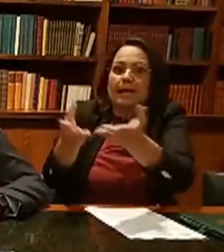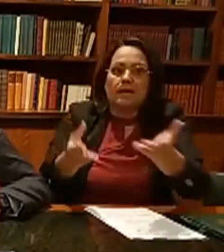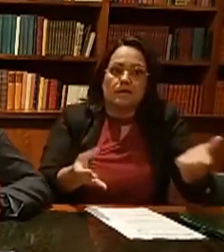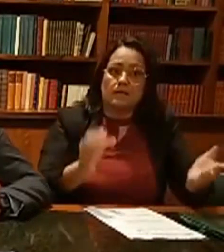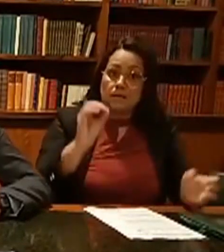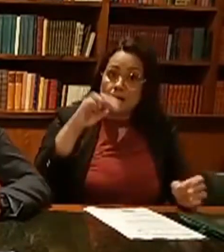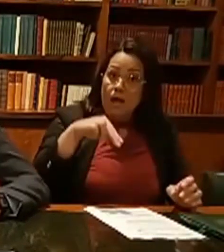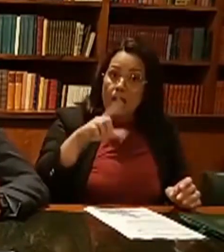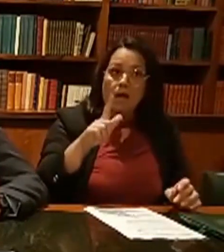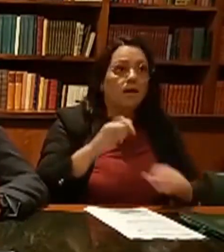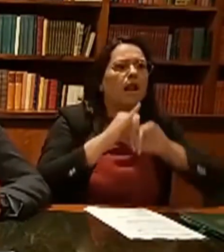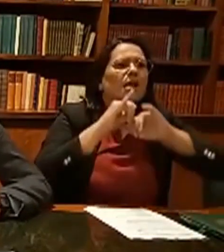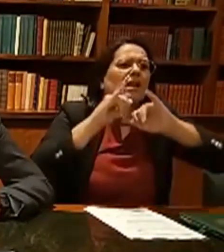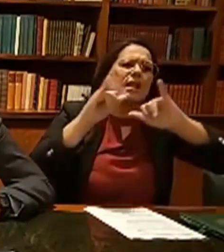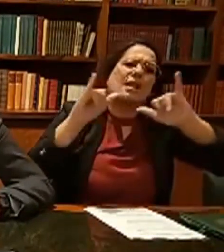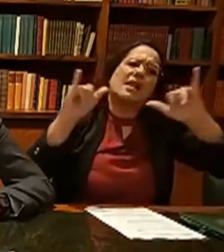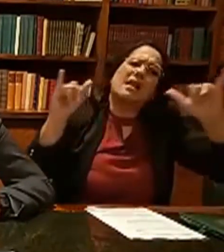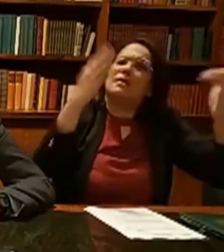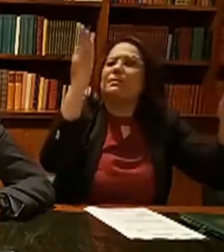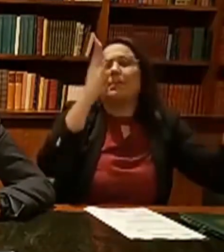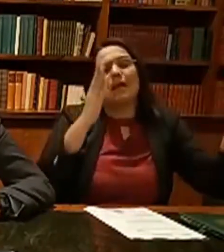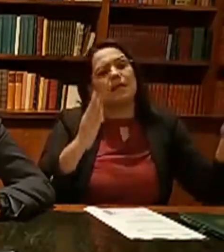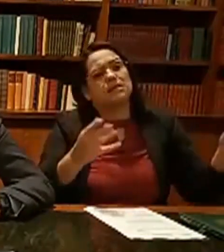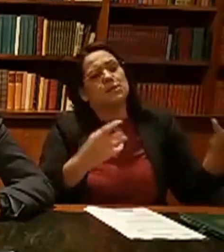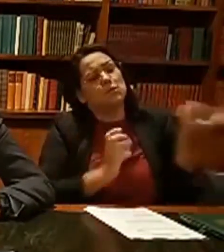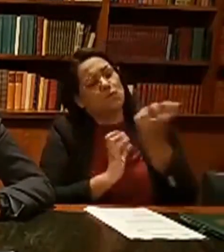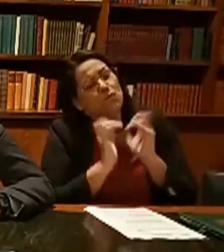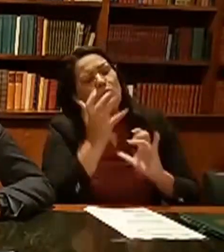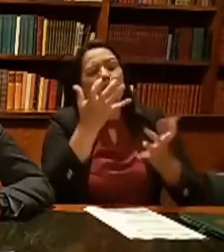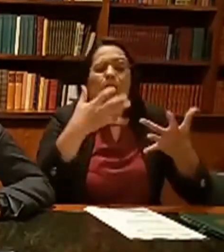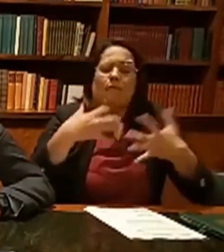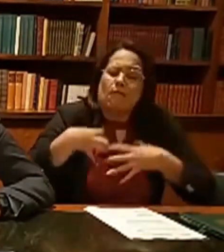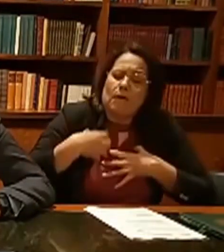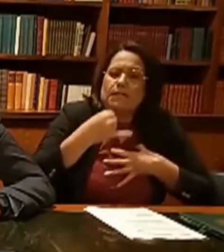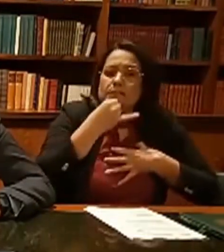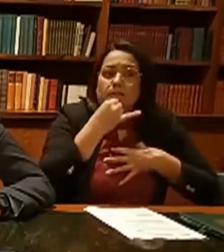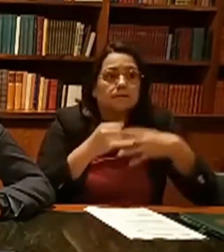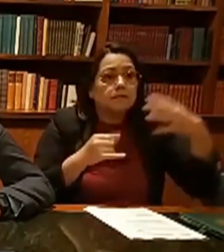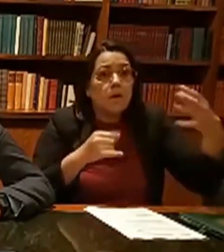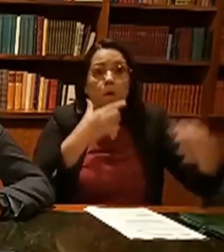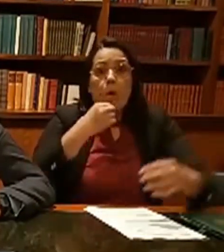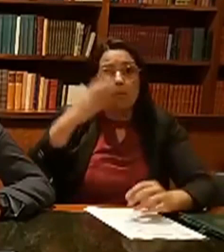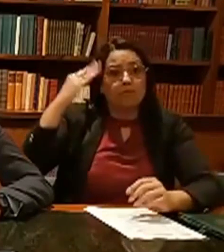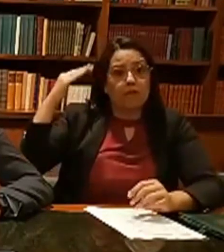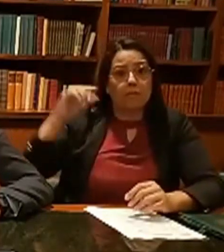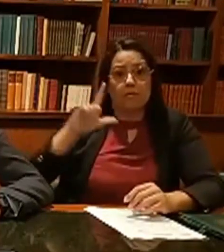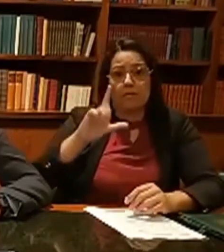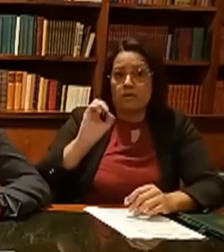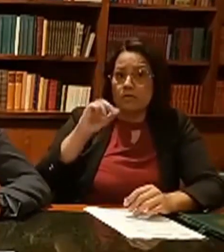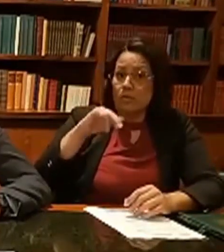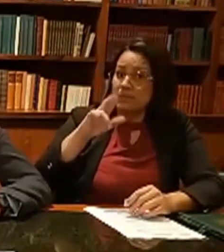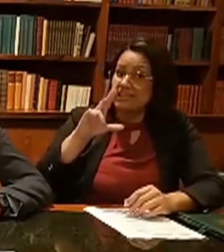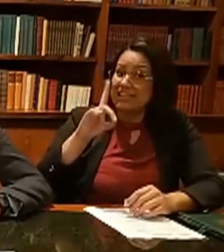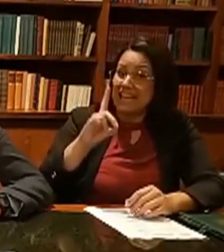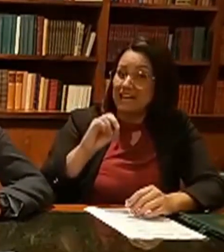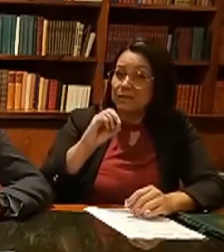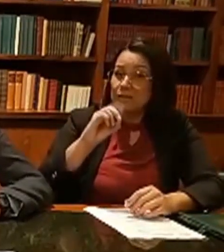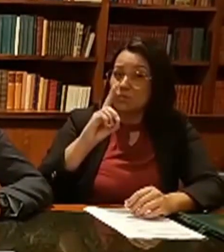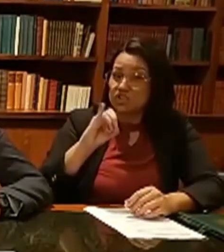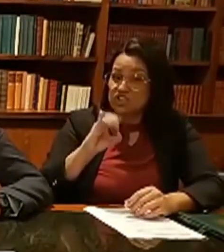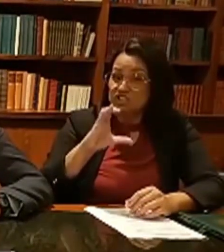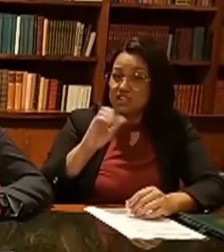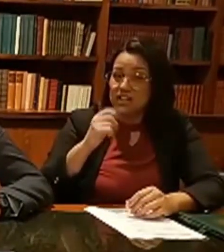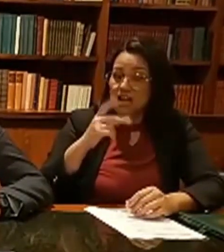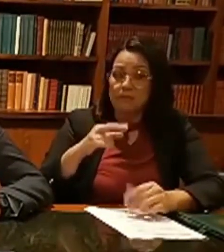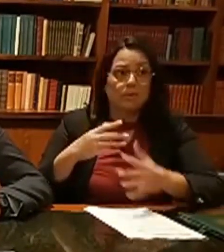ong divulga aquilo foi uma campanha contra o brasil já entrou em contato com leonardo dicaprio e entorno do antigo campo do a 500 mil dólares